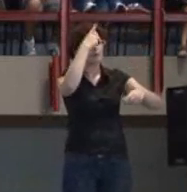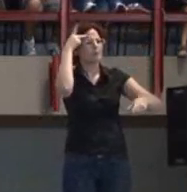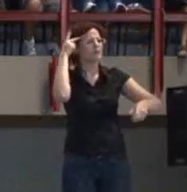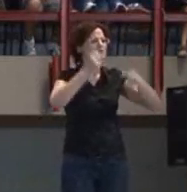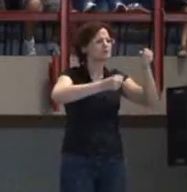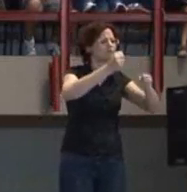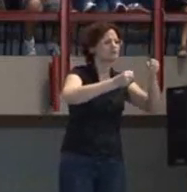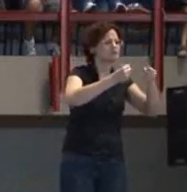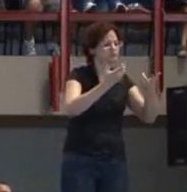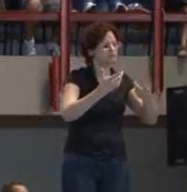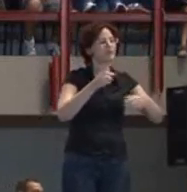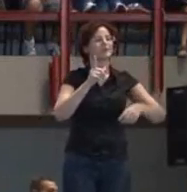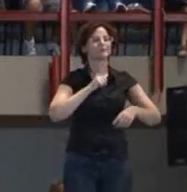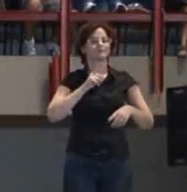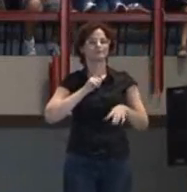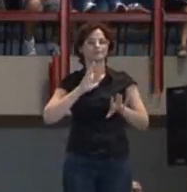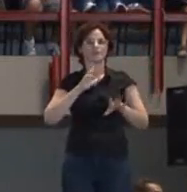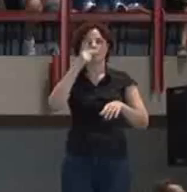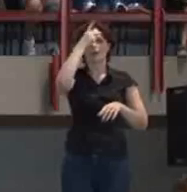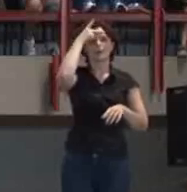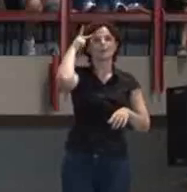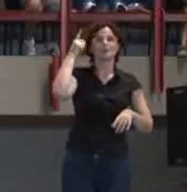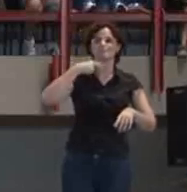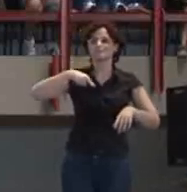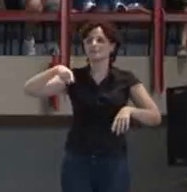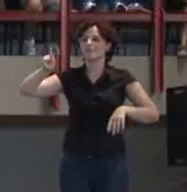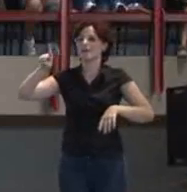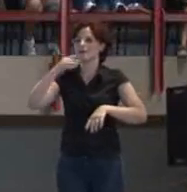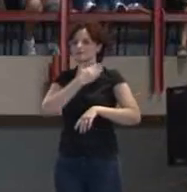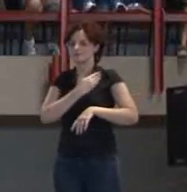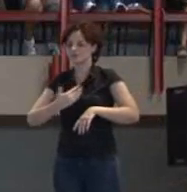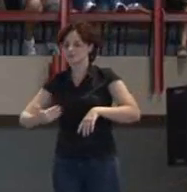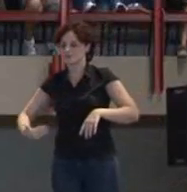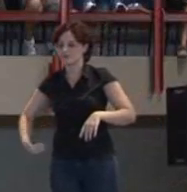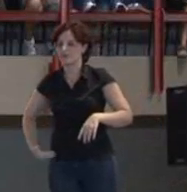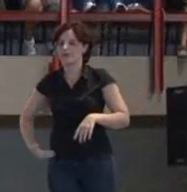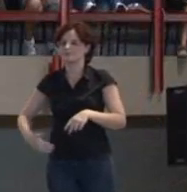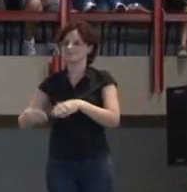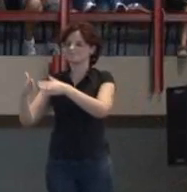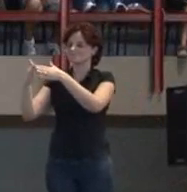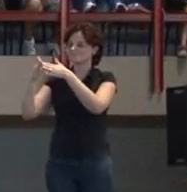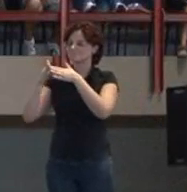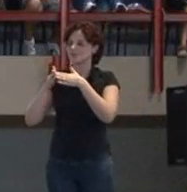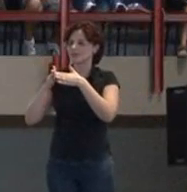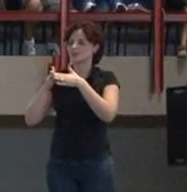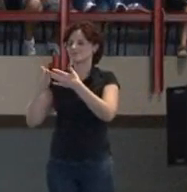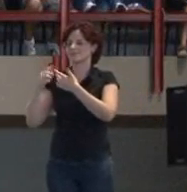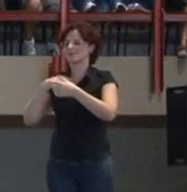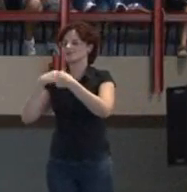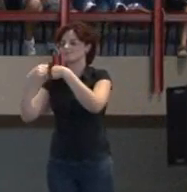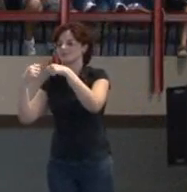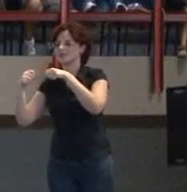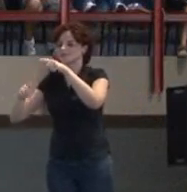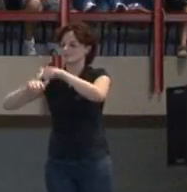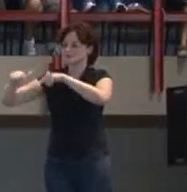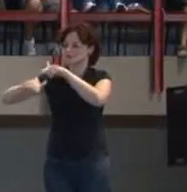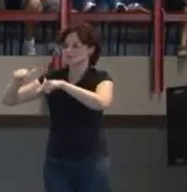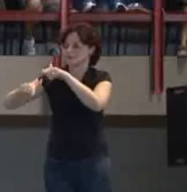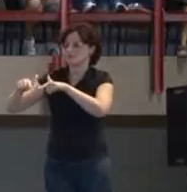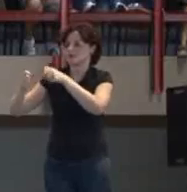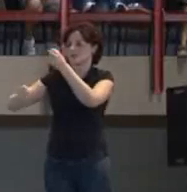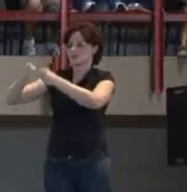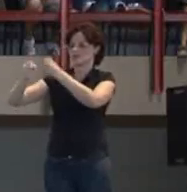sala do governo e pede para trabalhar com o carro e eles cedem o carro mas ele não pode